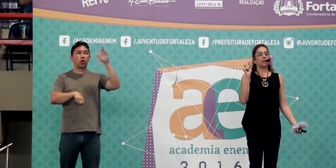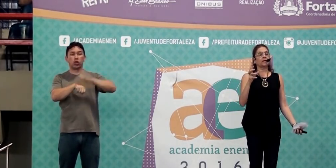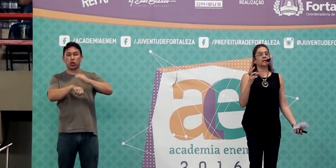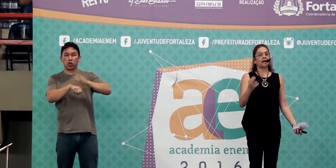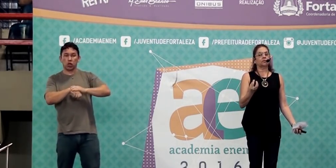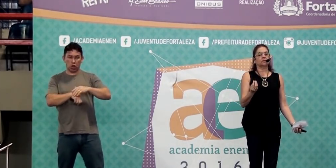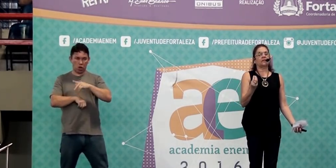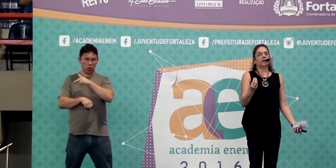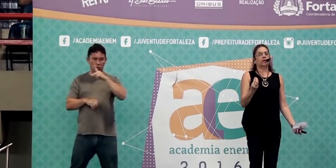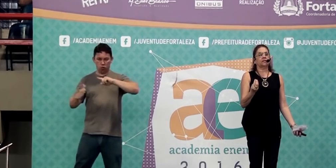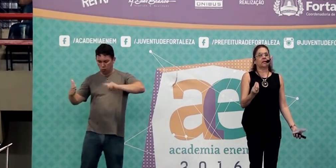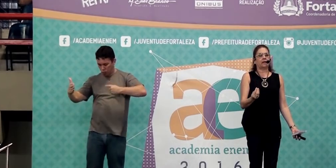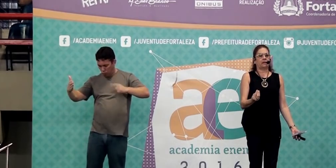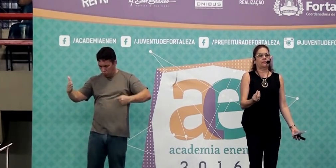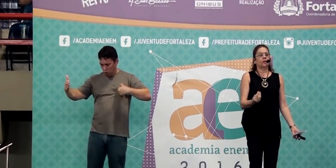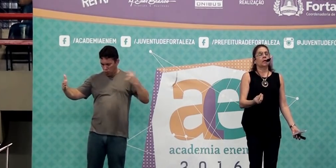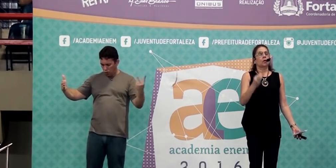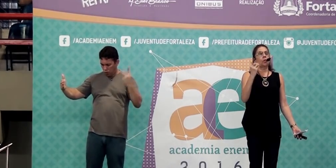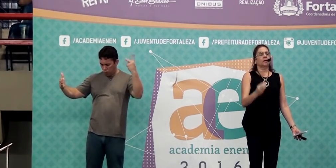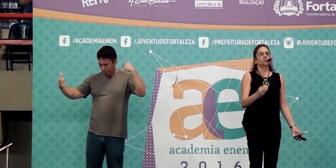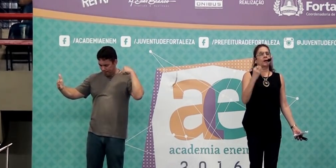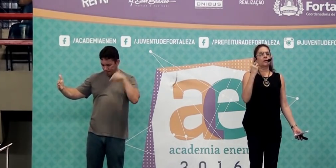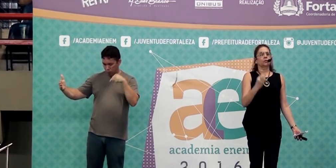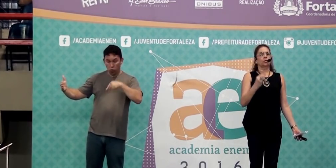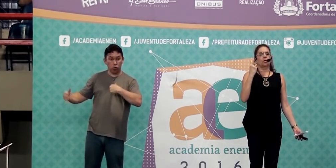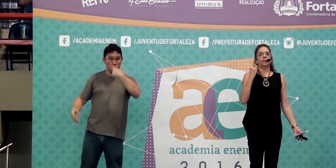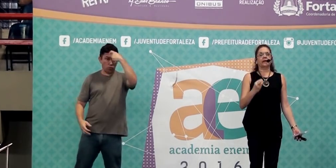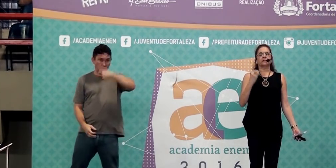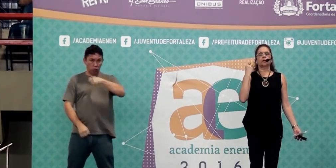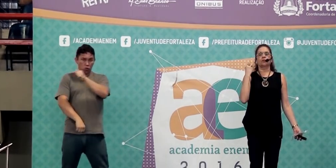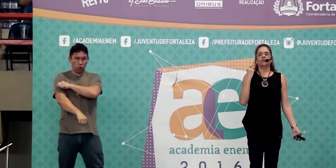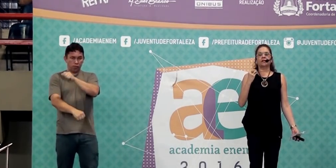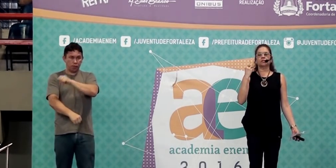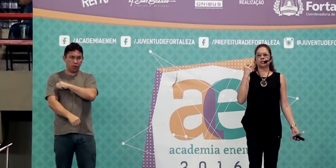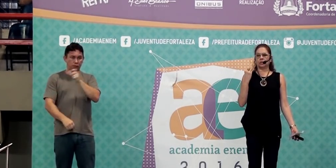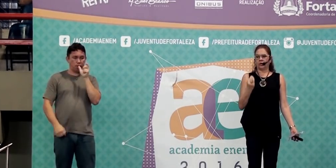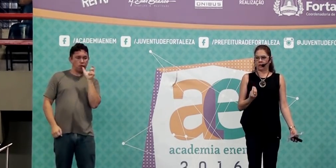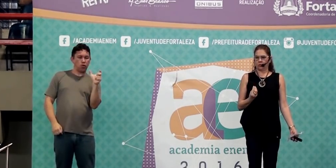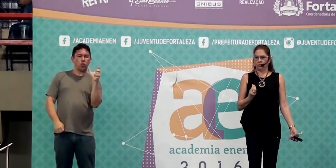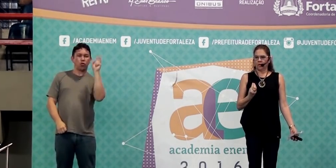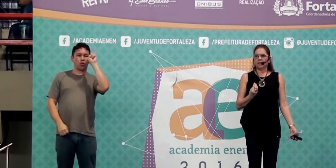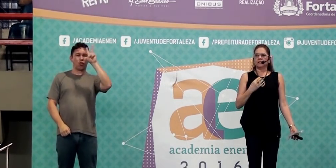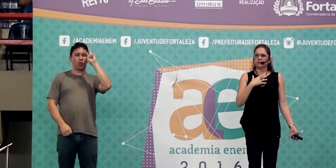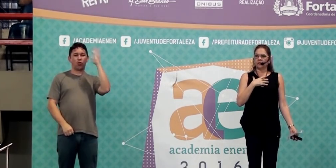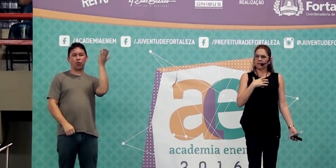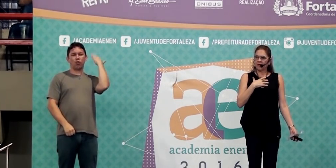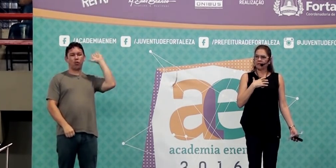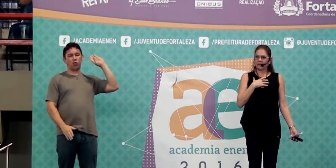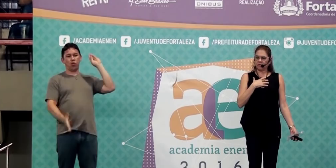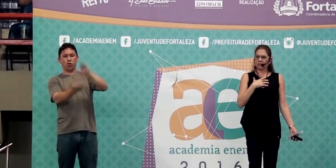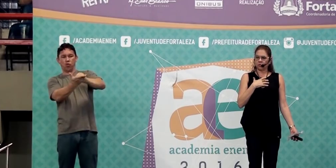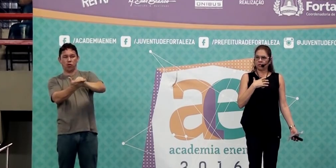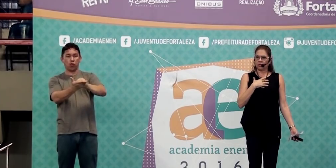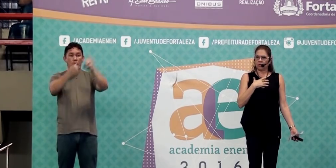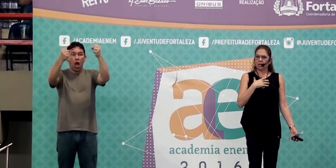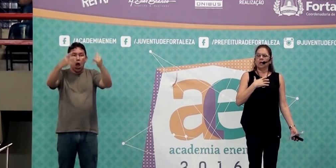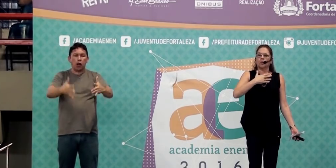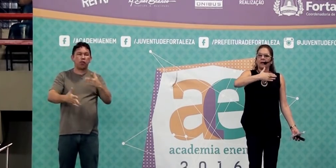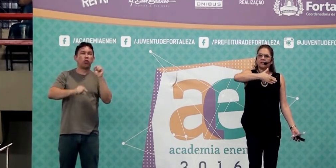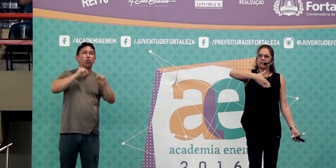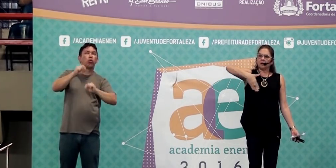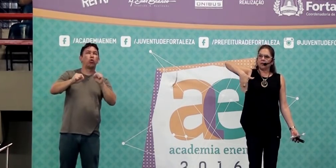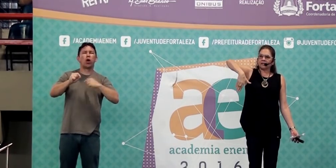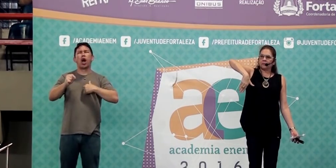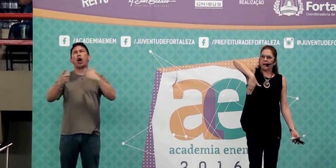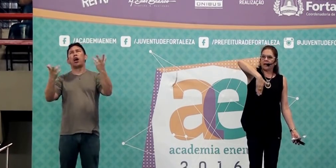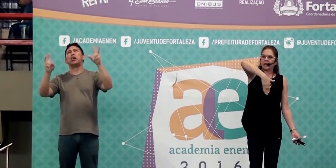são orientados a valorizarem. Quando o aluno começa com um fato histórico, se você vai discutir